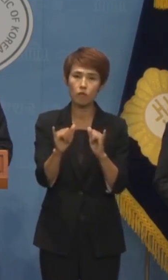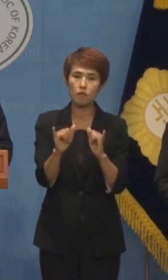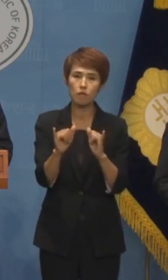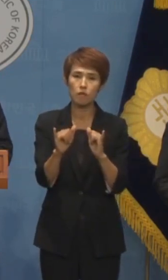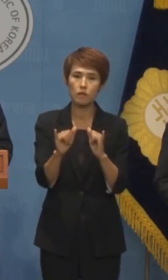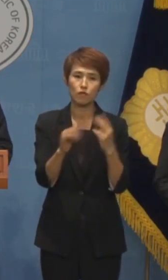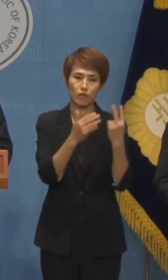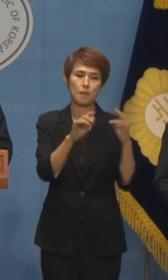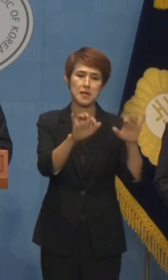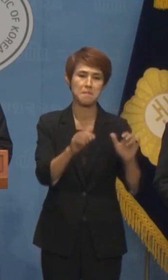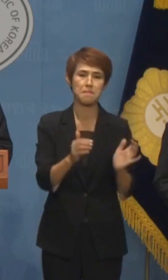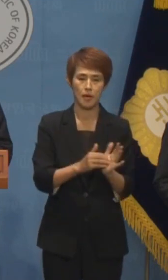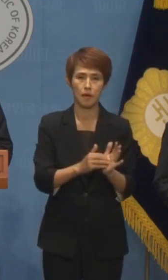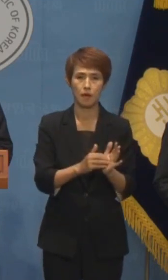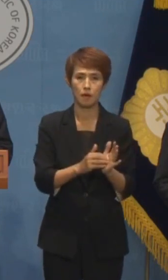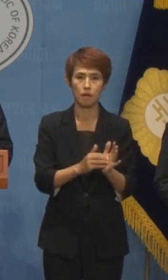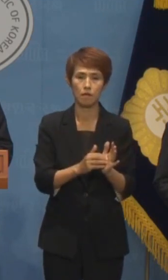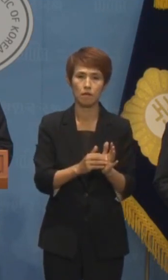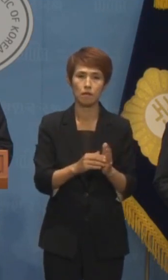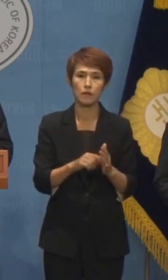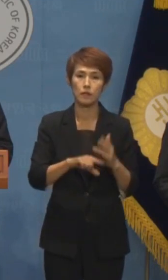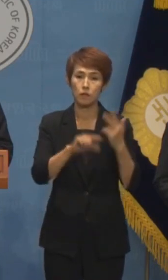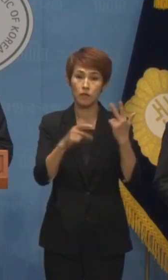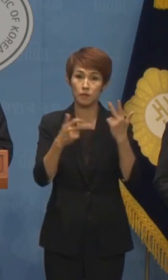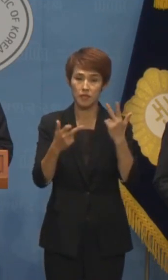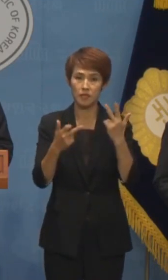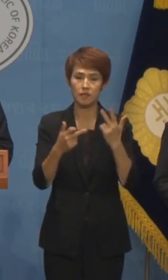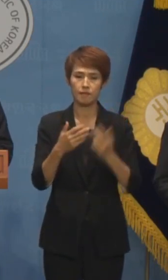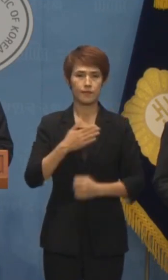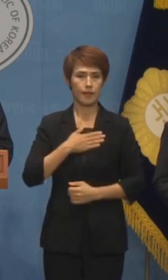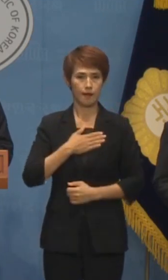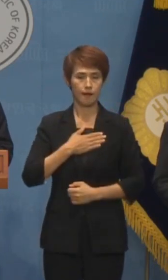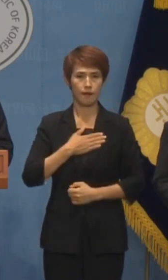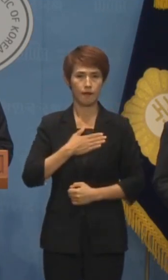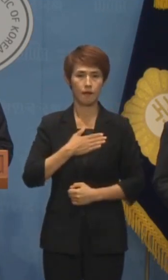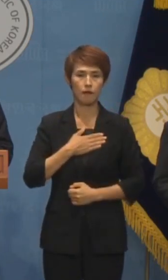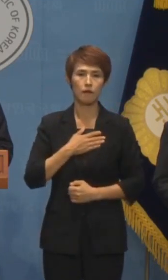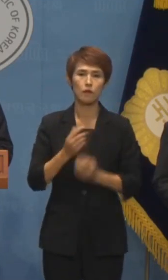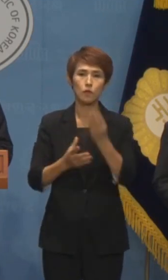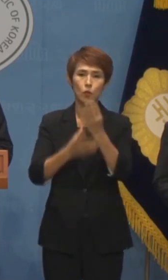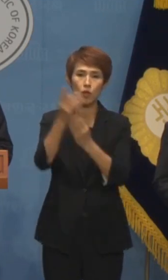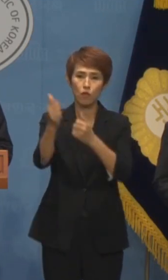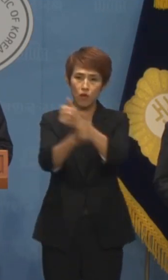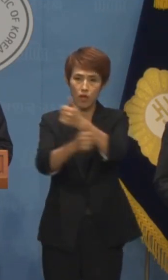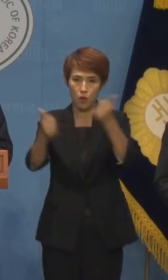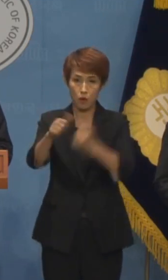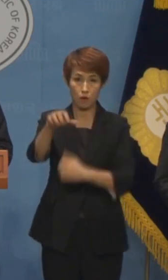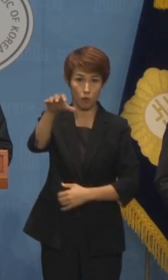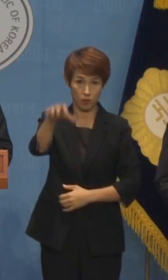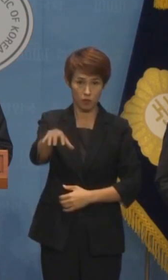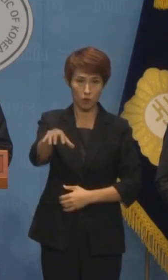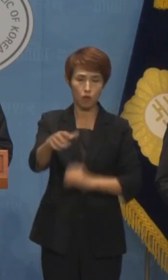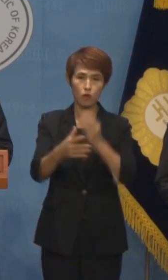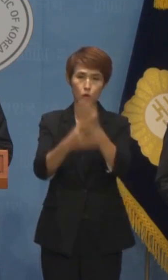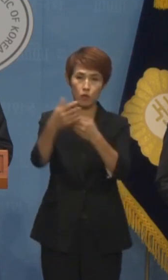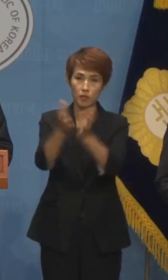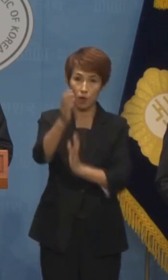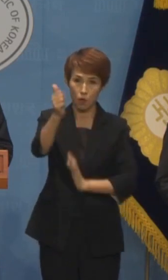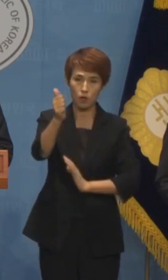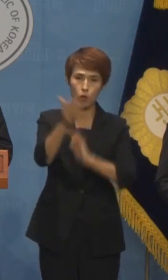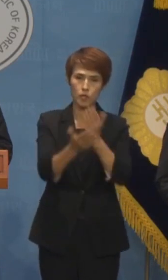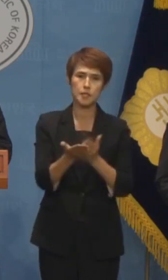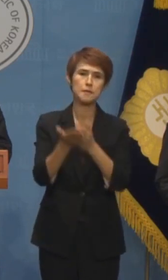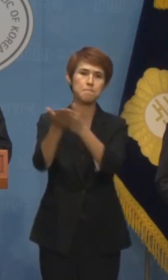2인이 작성했으며 지난 17일 저 이재강 의원이 외교통일위원회 전체 회의장에서 통일부 장관에게